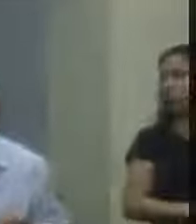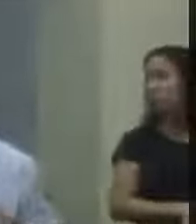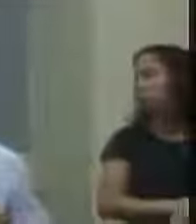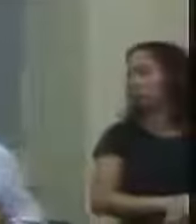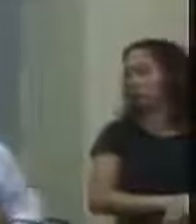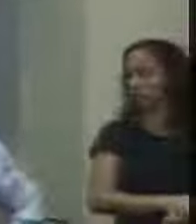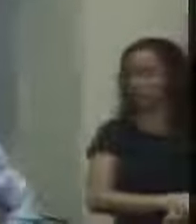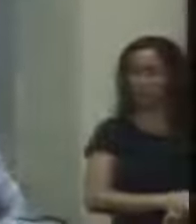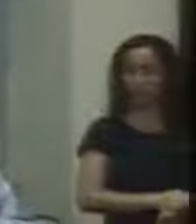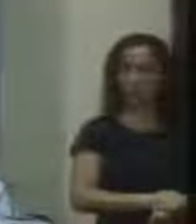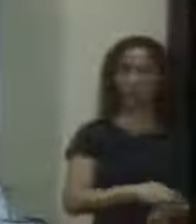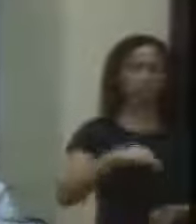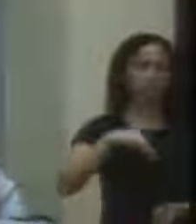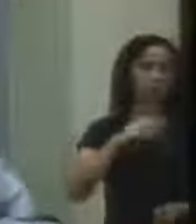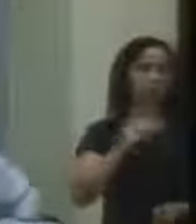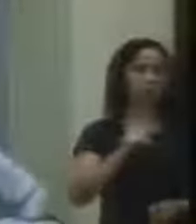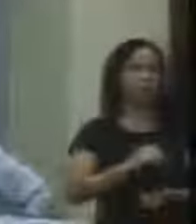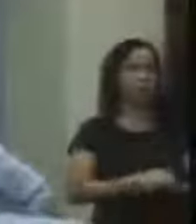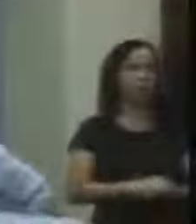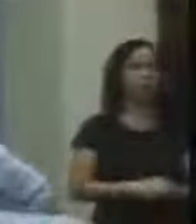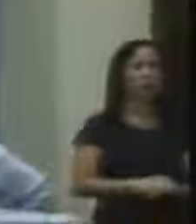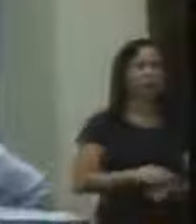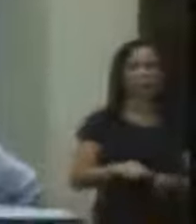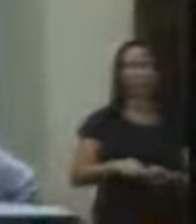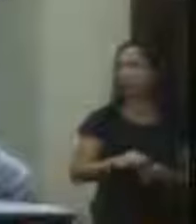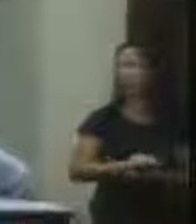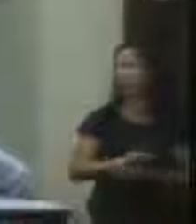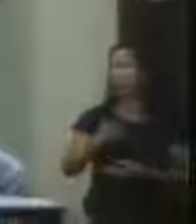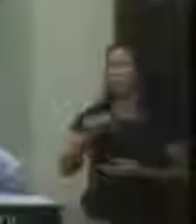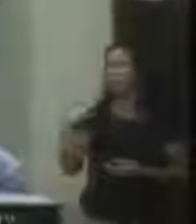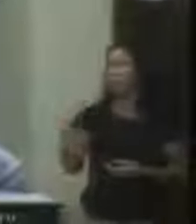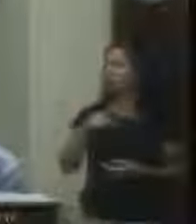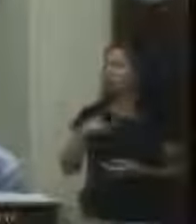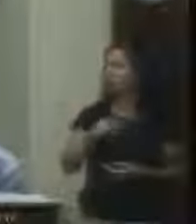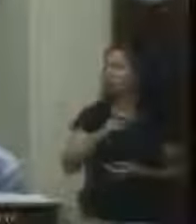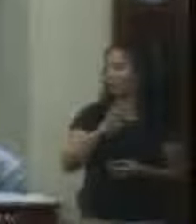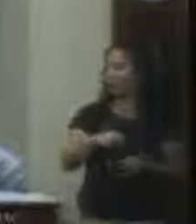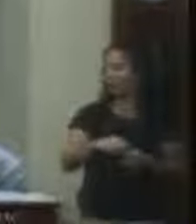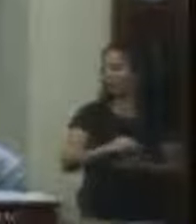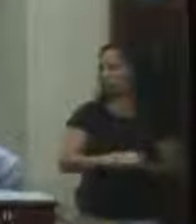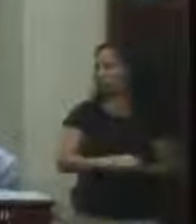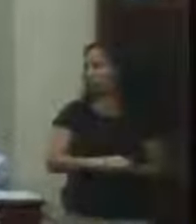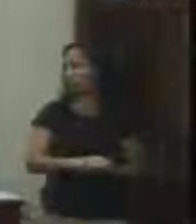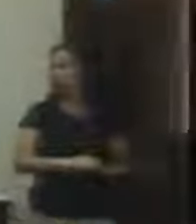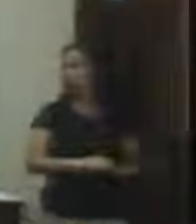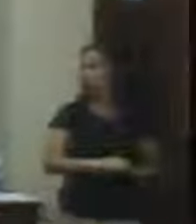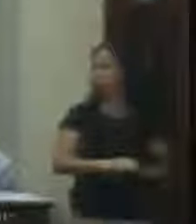Fabiane, não, a Michele, e do vereador professor Rafael,